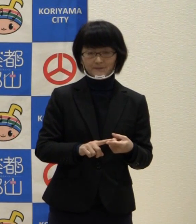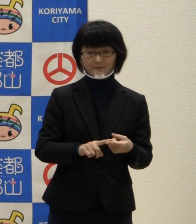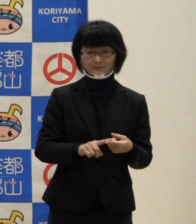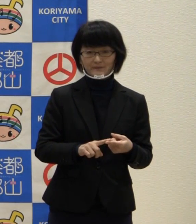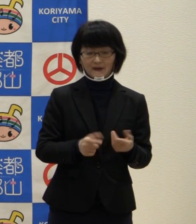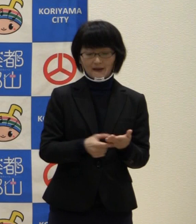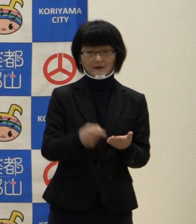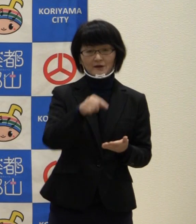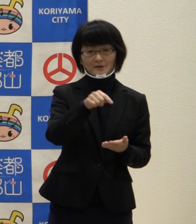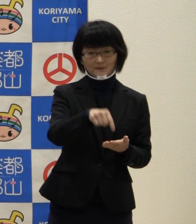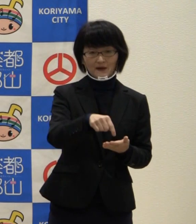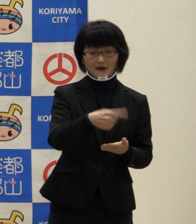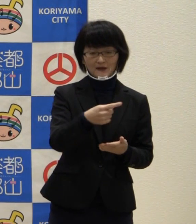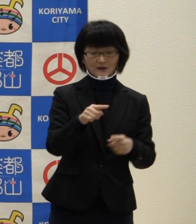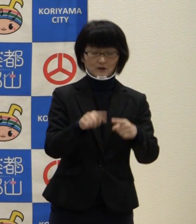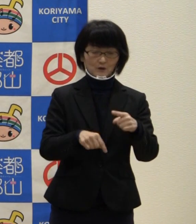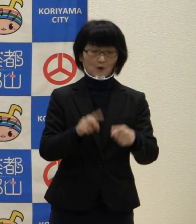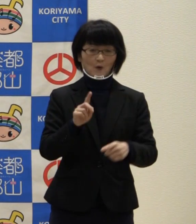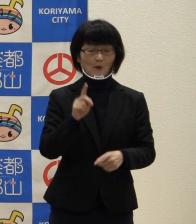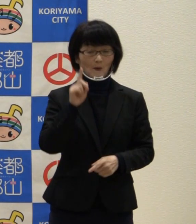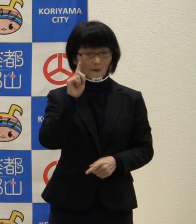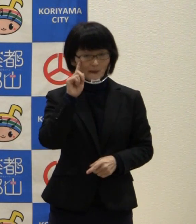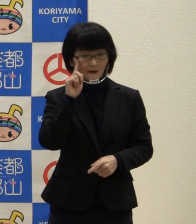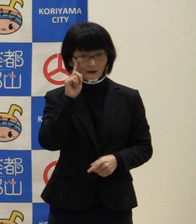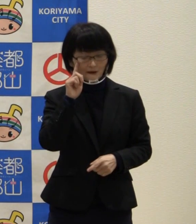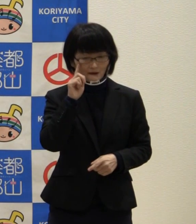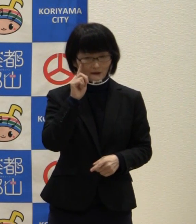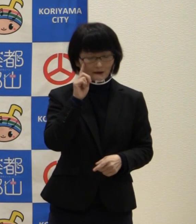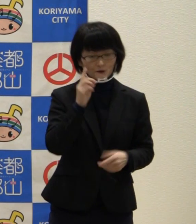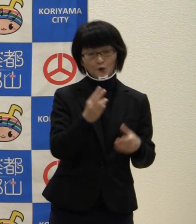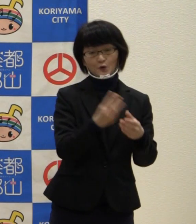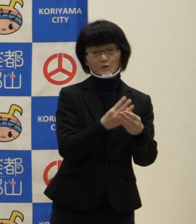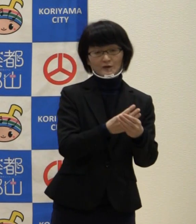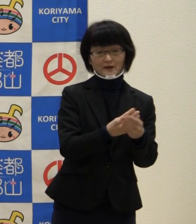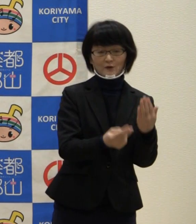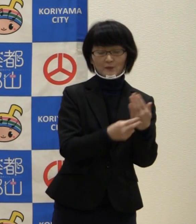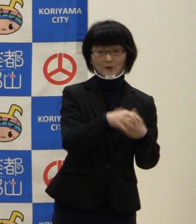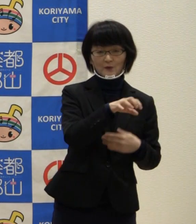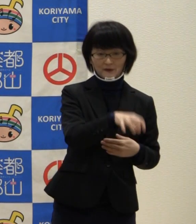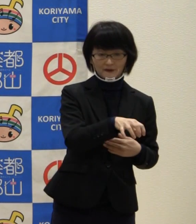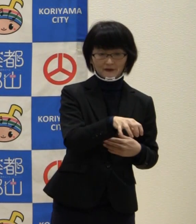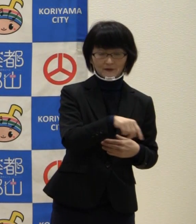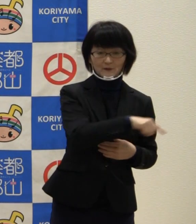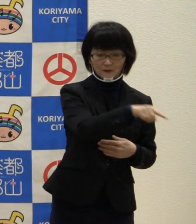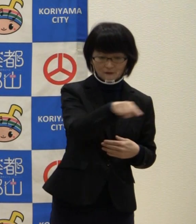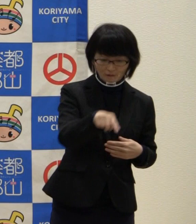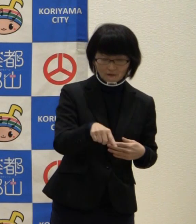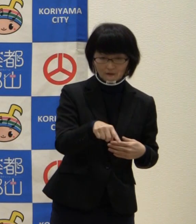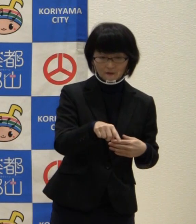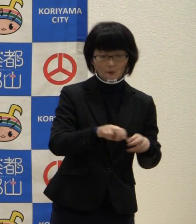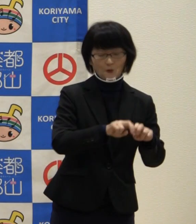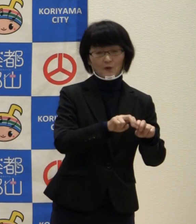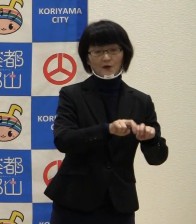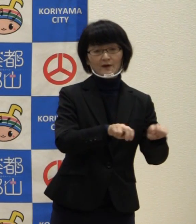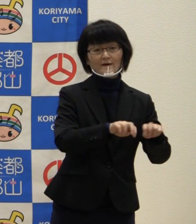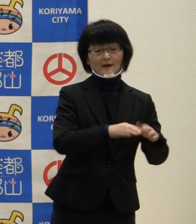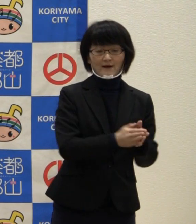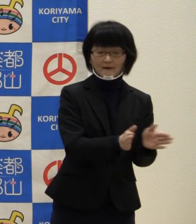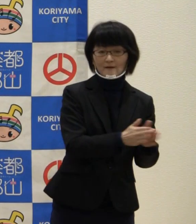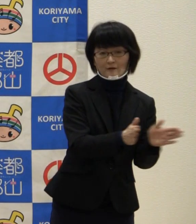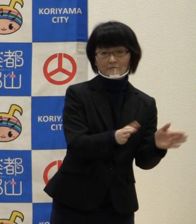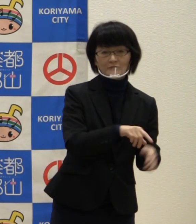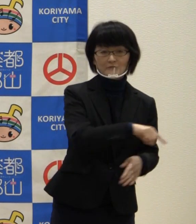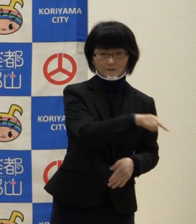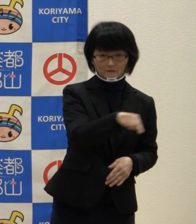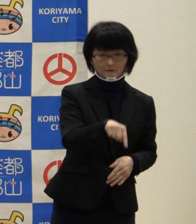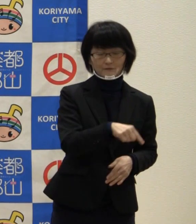駅前町面第二地区旧受仙道総合病院の市街地再開発事業でございまして、21階